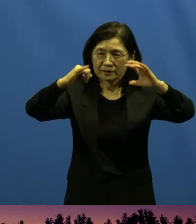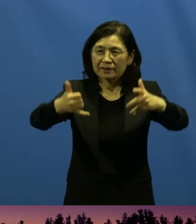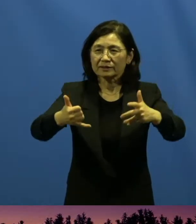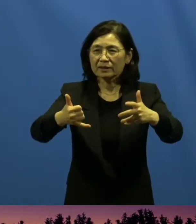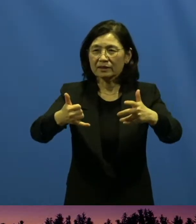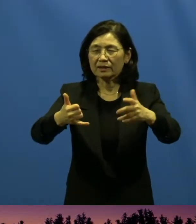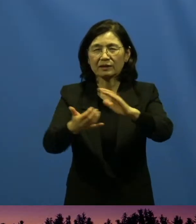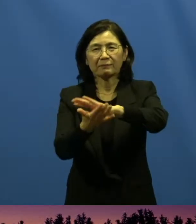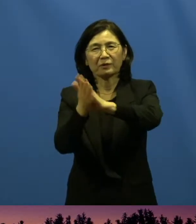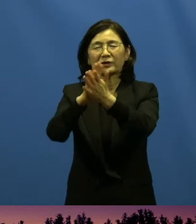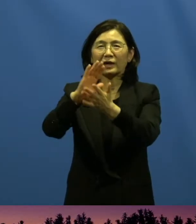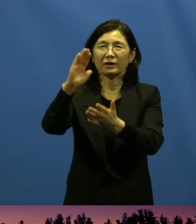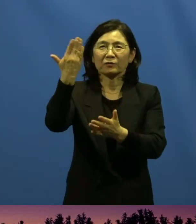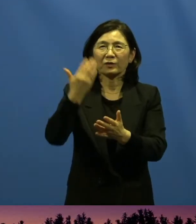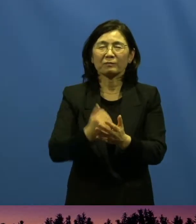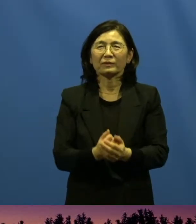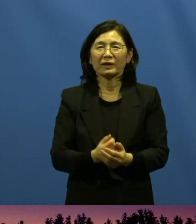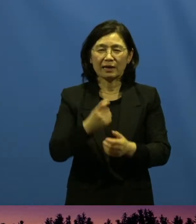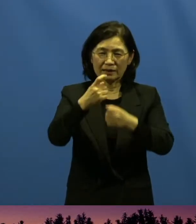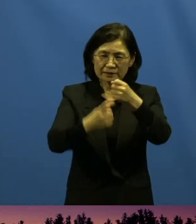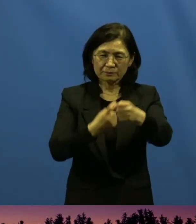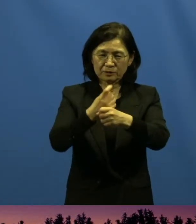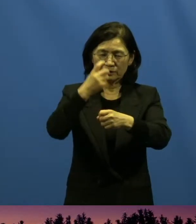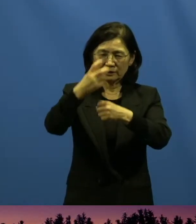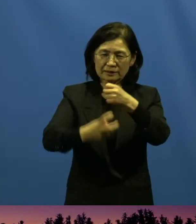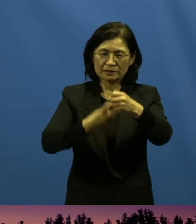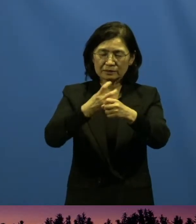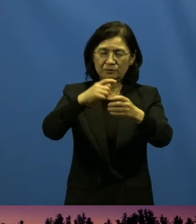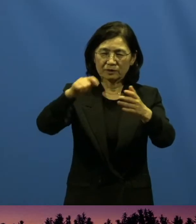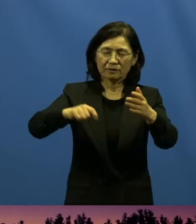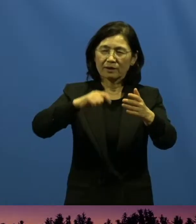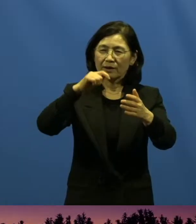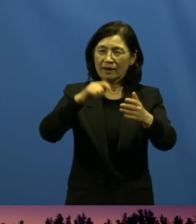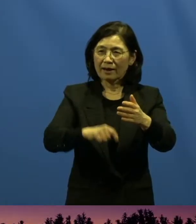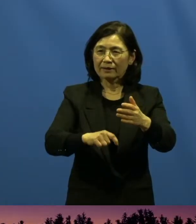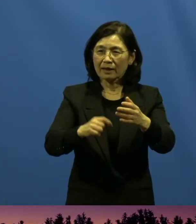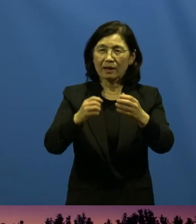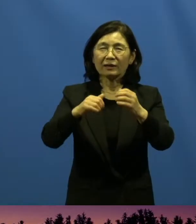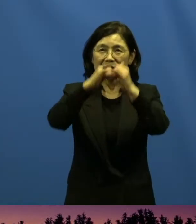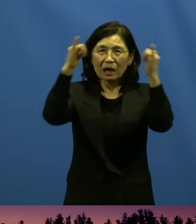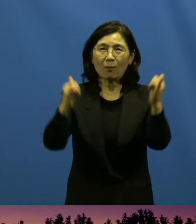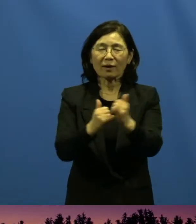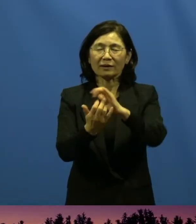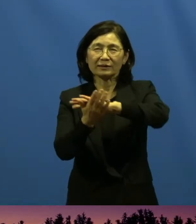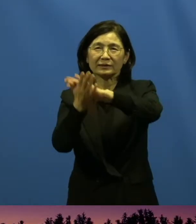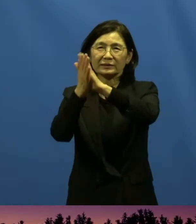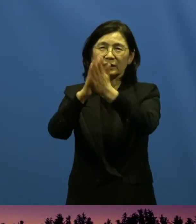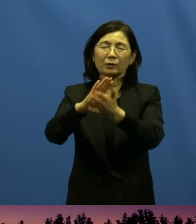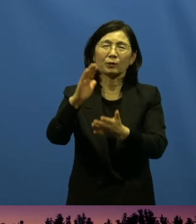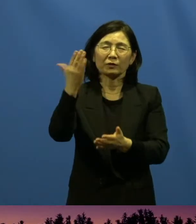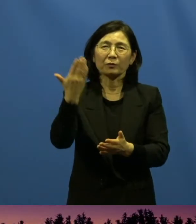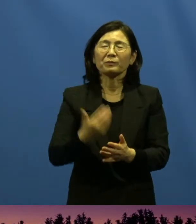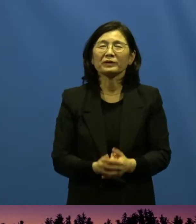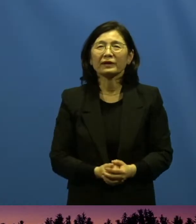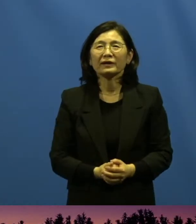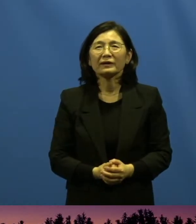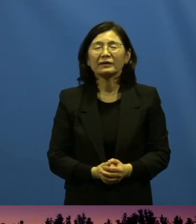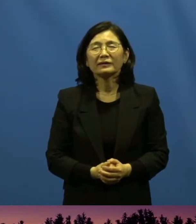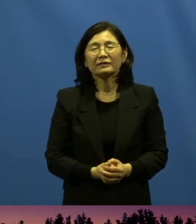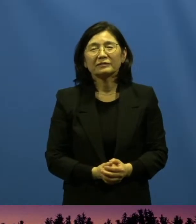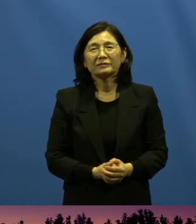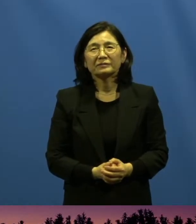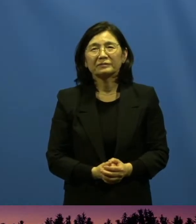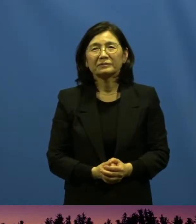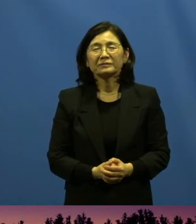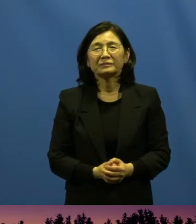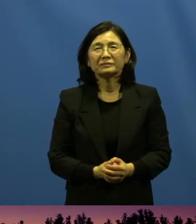변화가 앞으로 10년, 20년 안에 벌어집니다. 우리가 예측 불가능한 세상이 오고 있습니다.